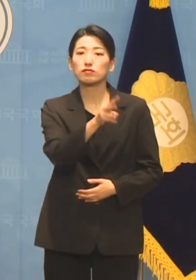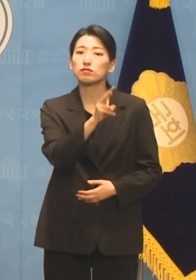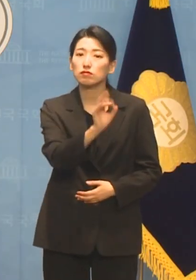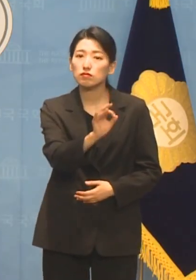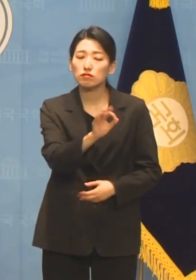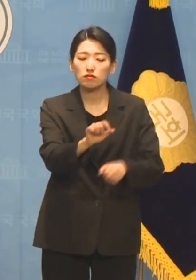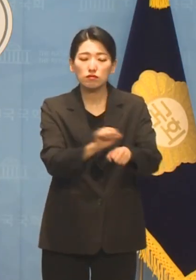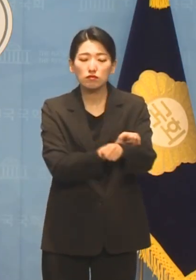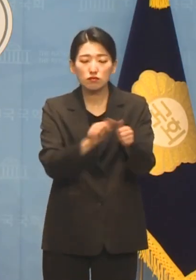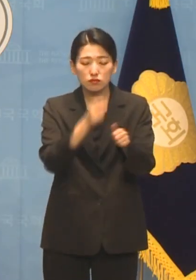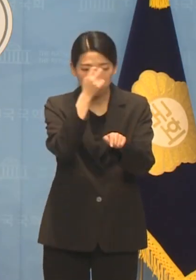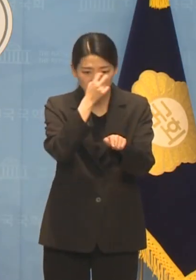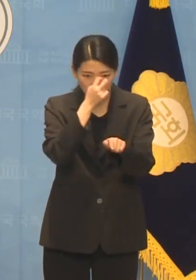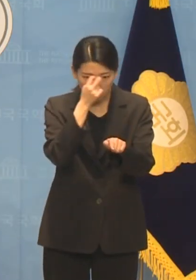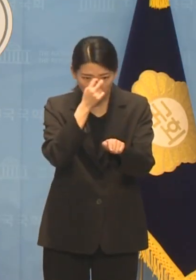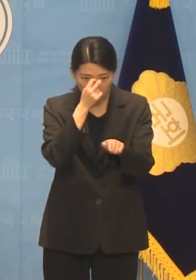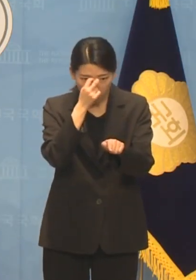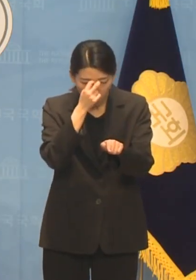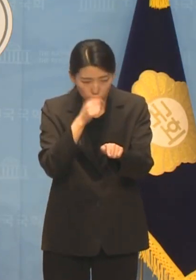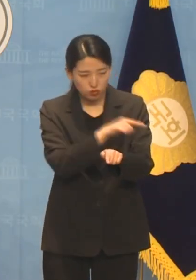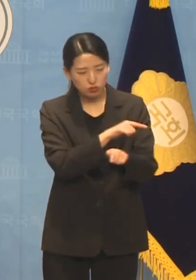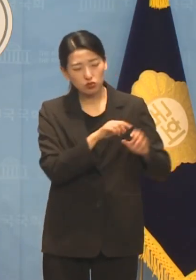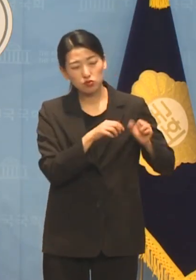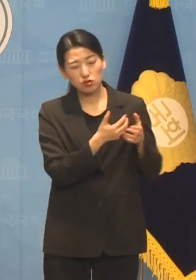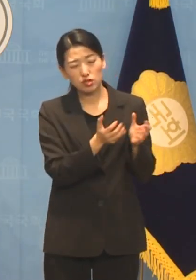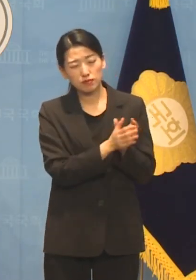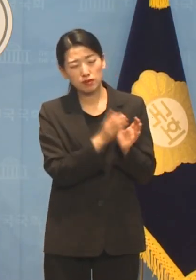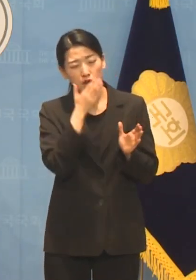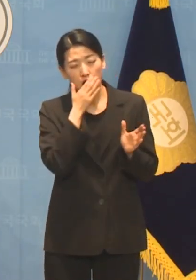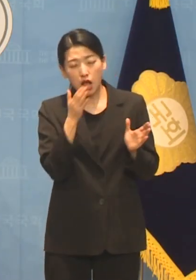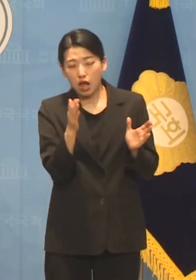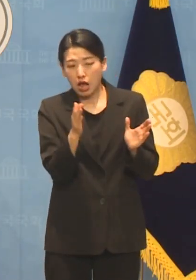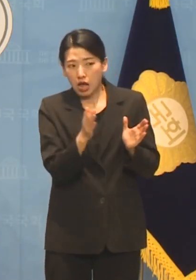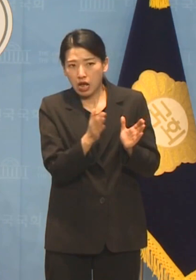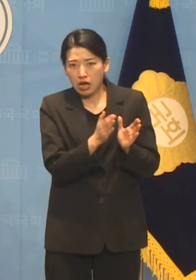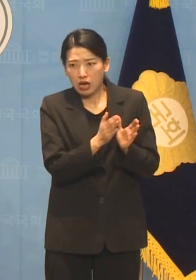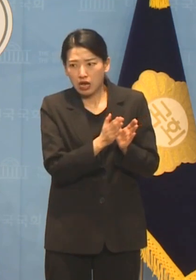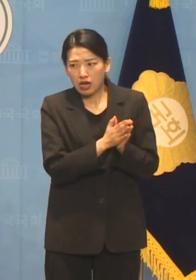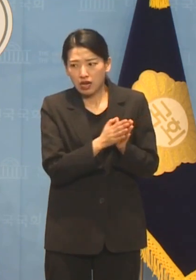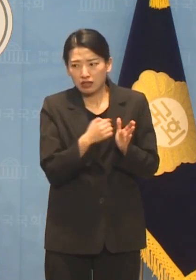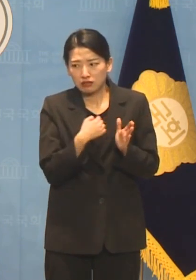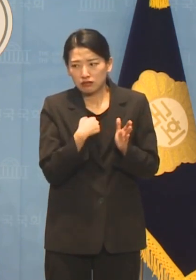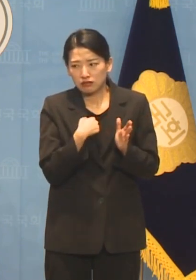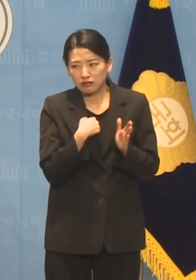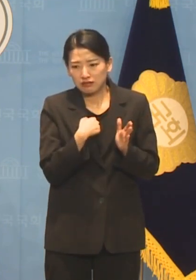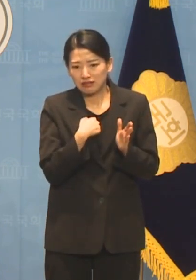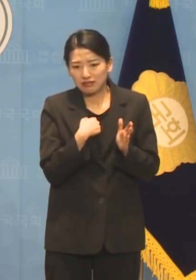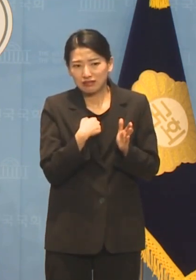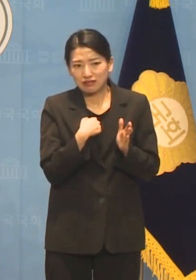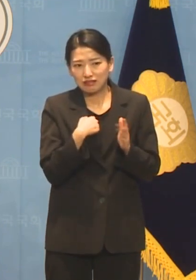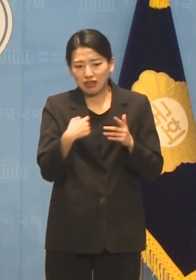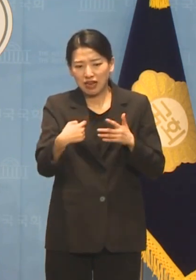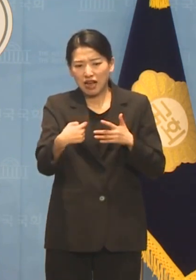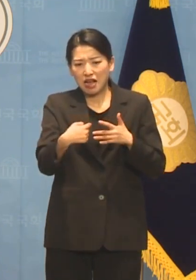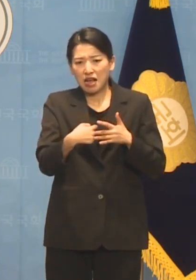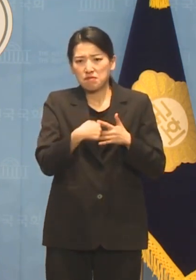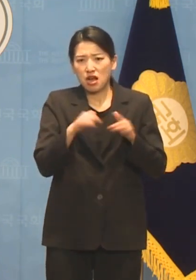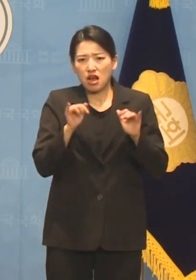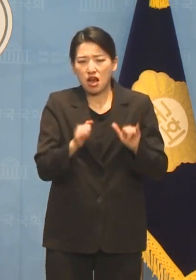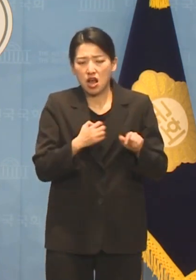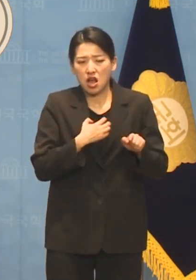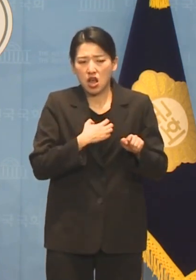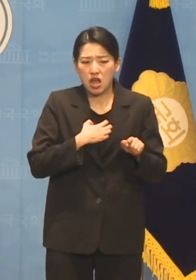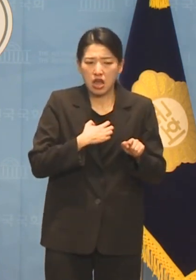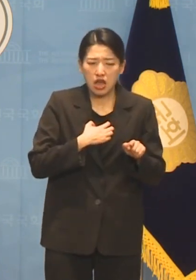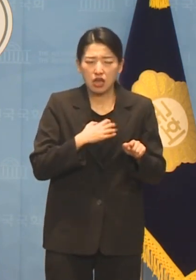통해 자신들의 정치 공작이 낱낱이 밝혀질 가능성에 대해서 두려워하는 것이라고 보여집니다. 지금까지